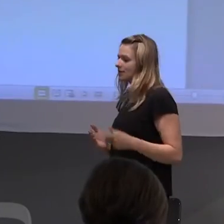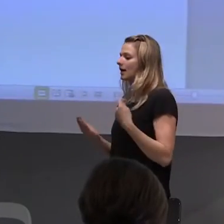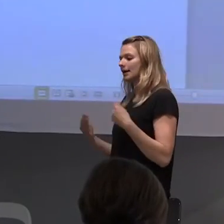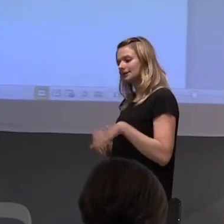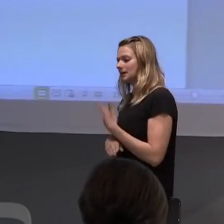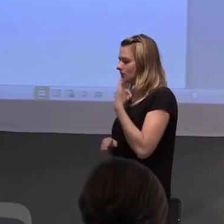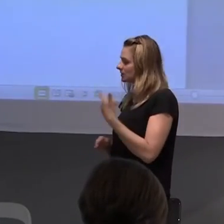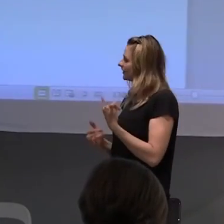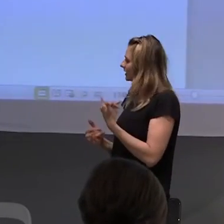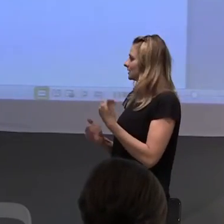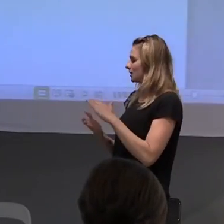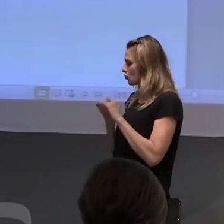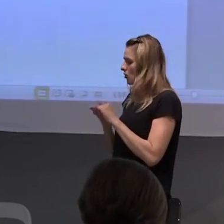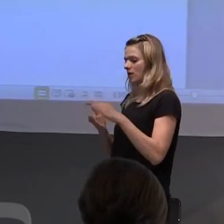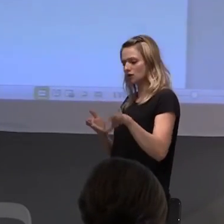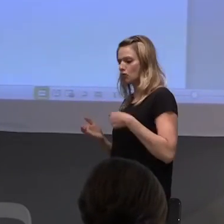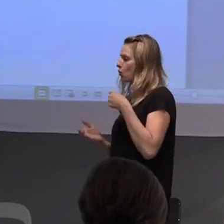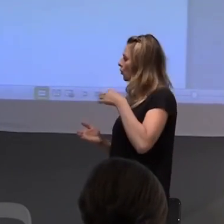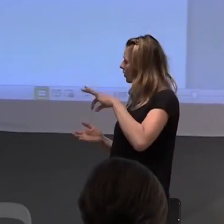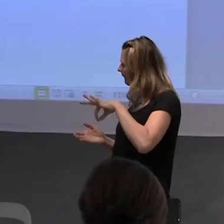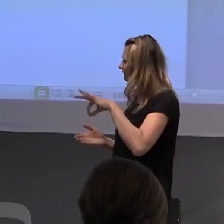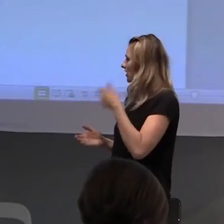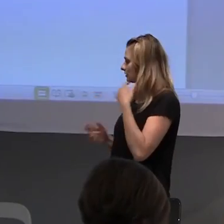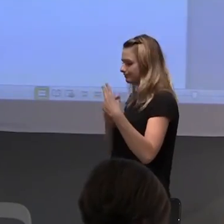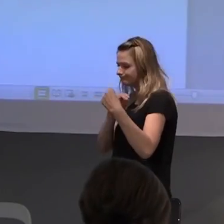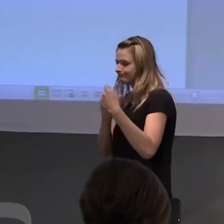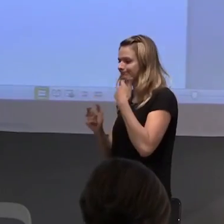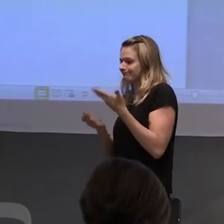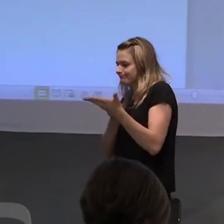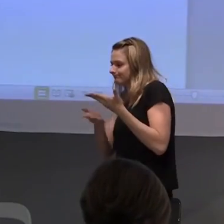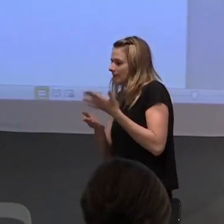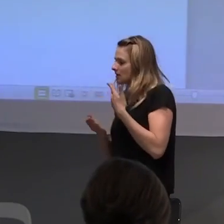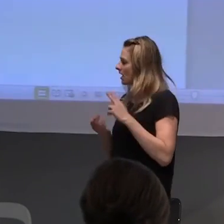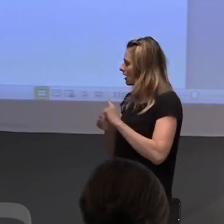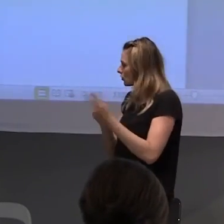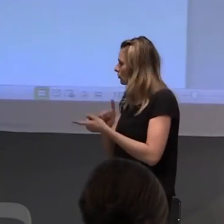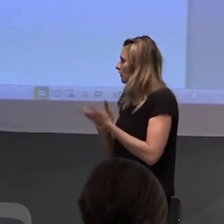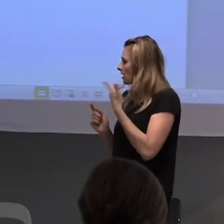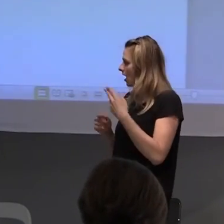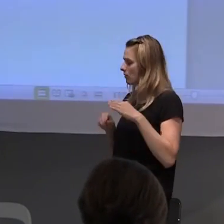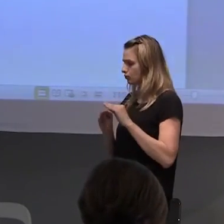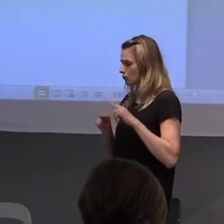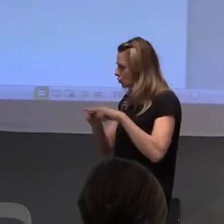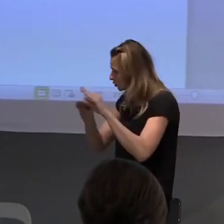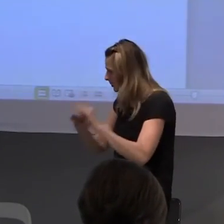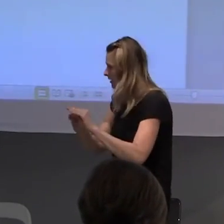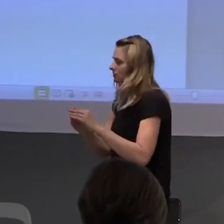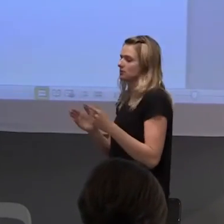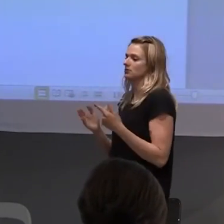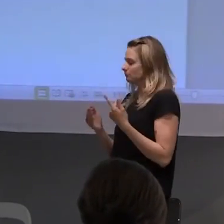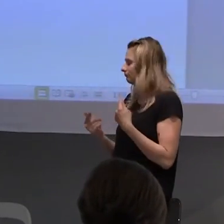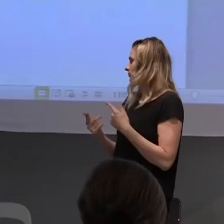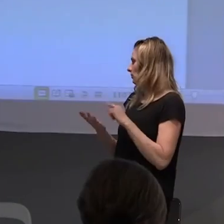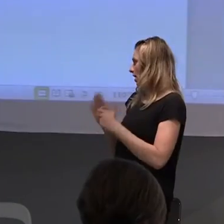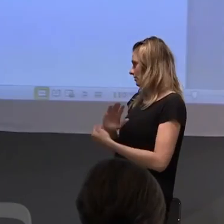mluvit, stejně jako jsem to teď dělala se svými kolegy. Jedna asistentka, která je velice zasloužila a je, jak sama řekla, Meral.